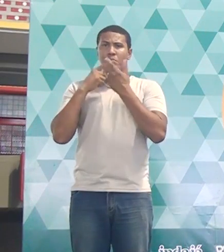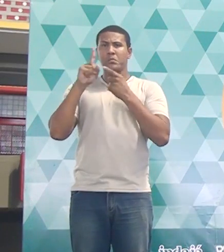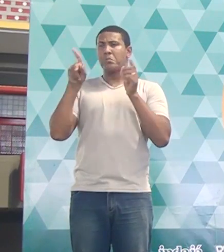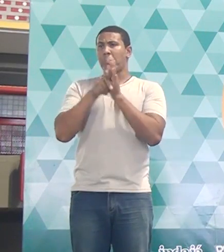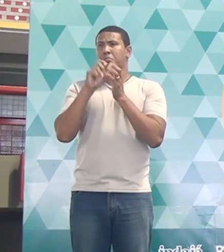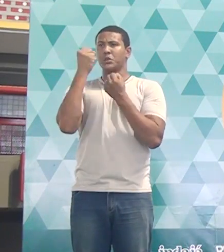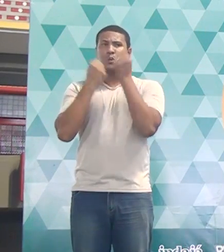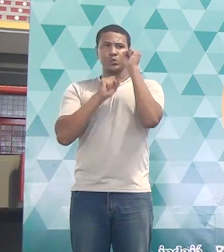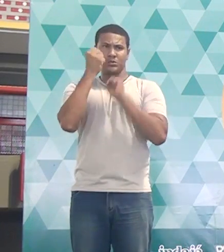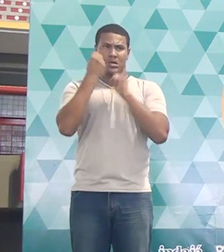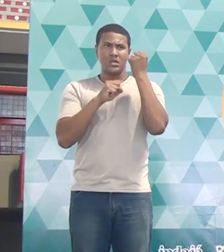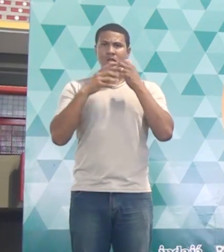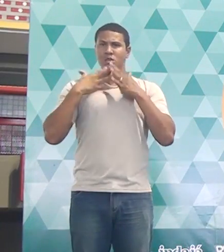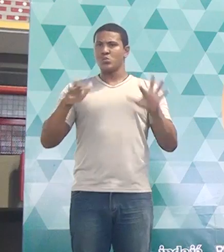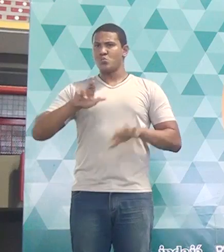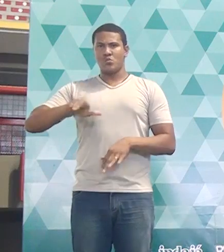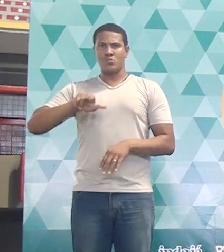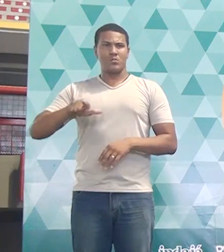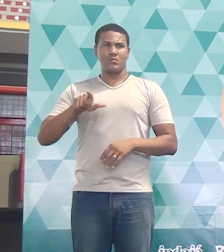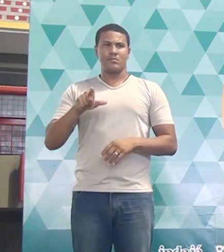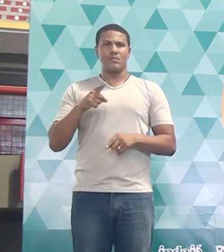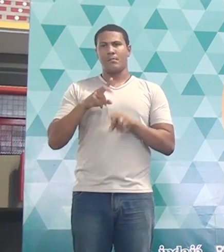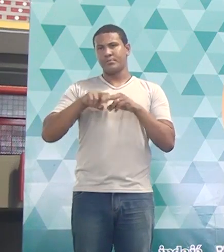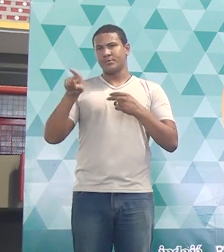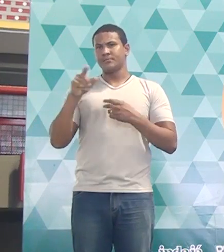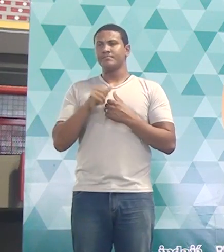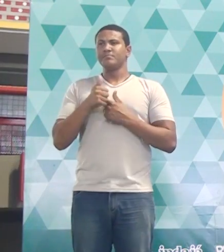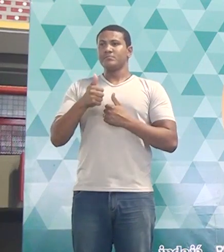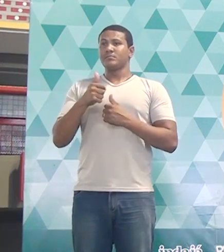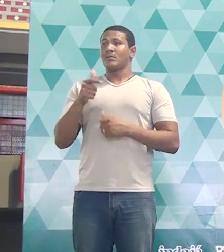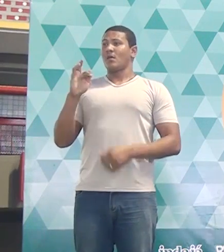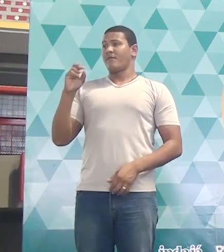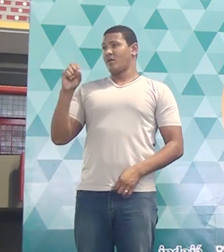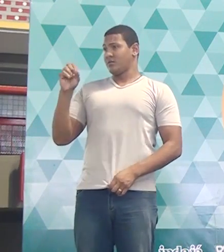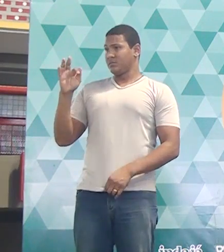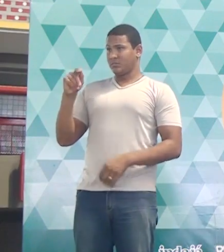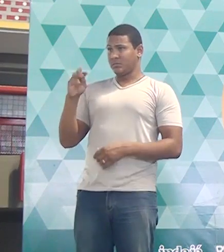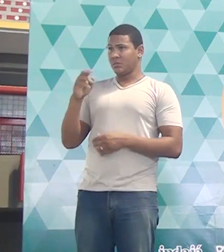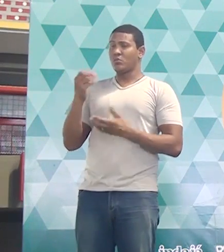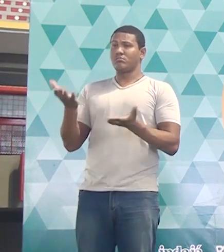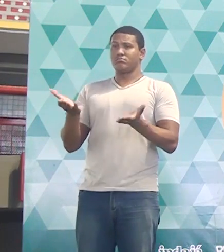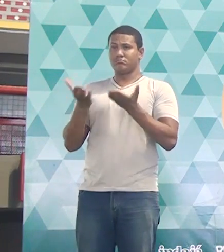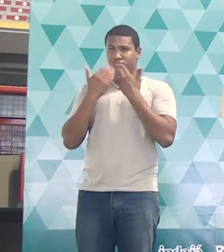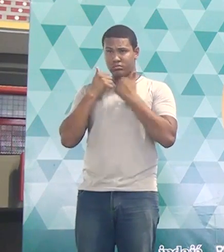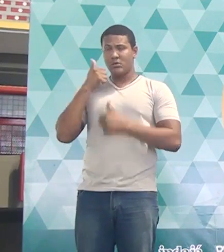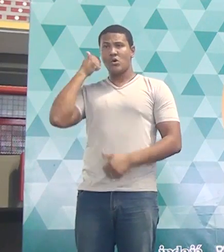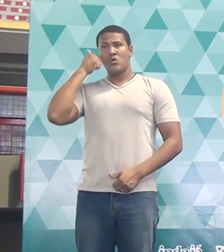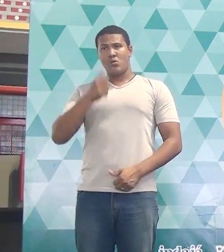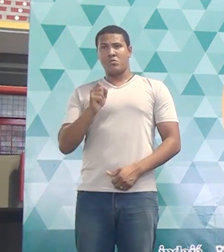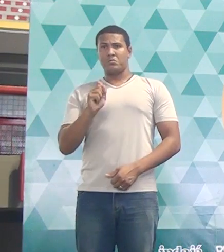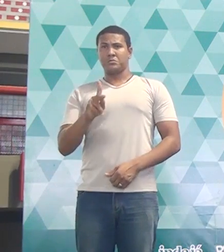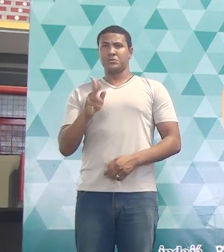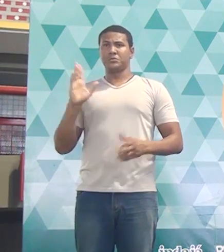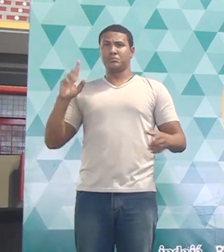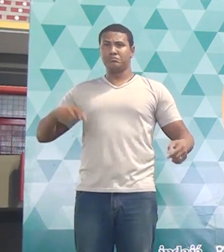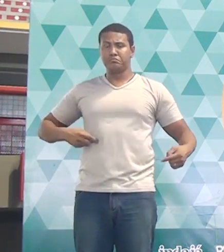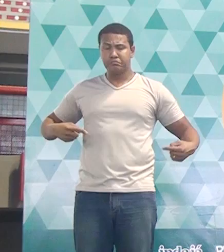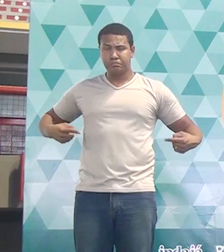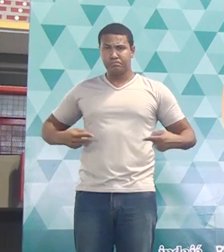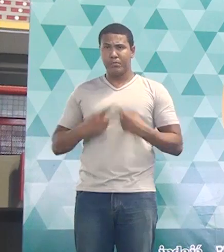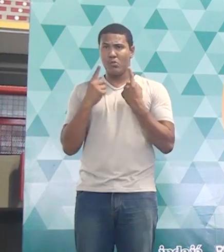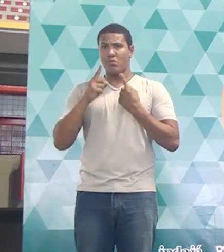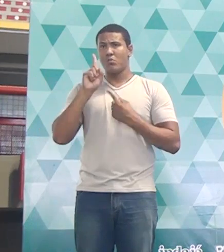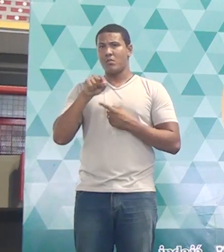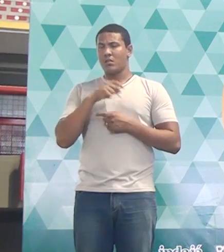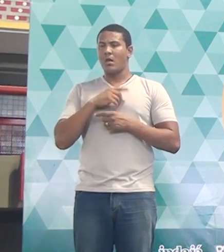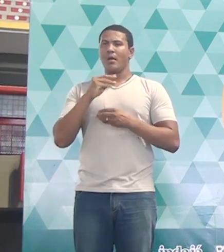porque há ácido fosfórico lá que é o conservante. Aí quando o fosfato do alimento industrializado se encontra com cálcio, forma um